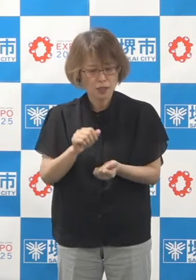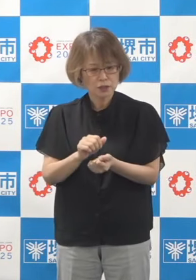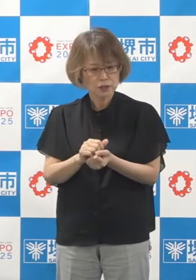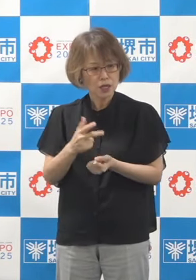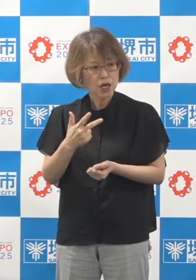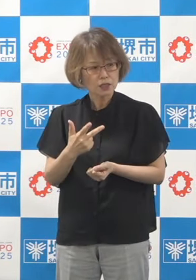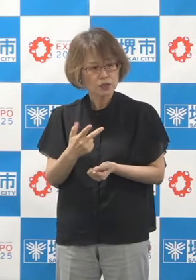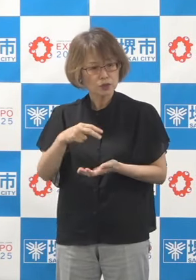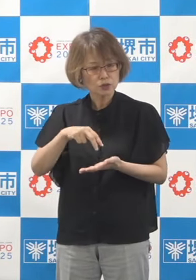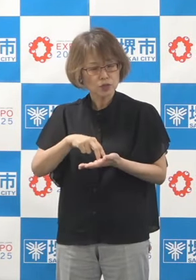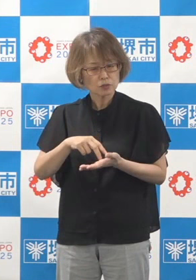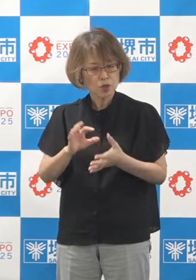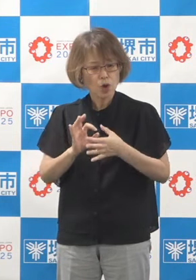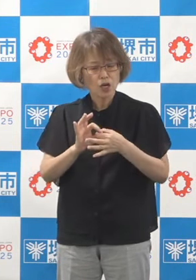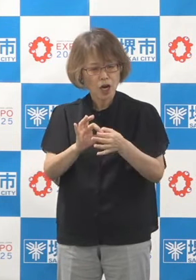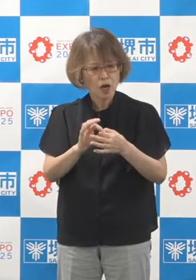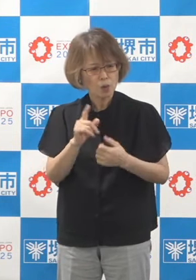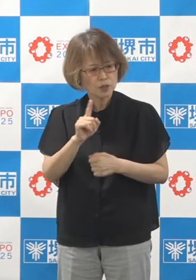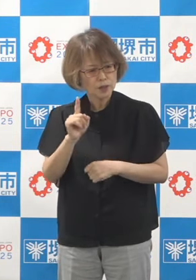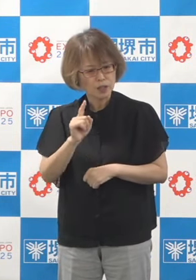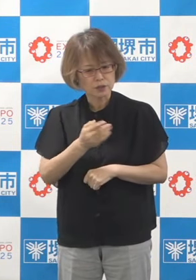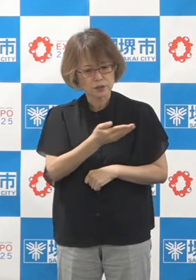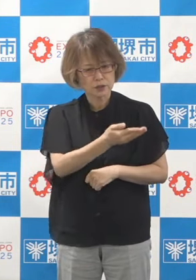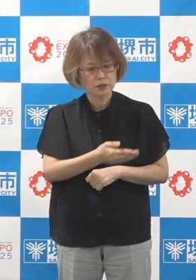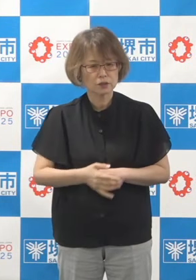ふうに関わるってことなんでしょうか。これは